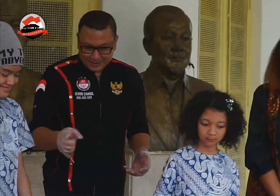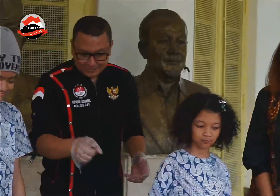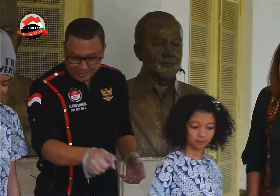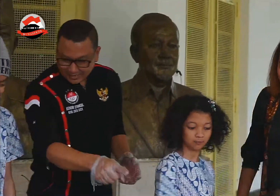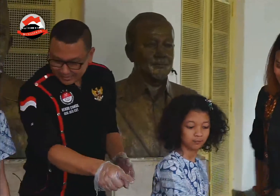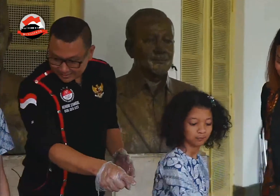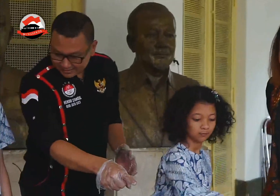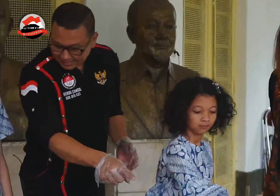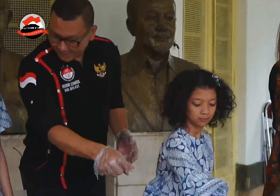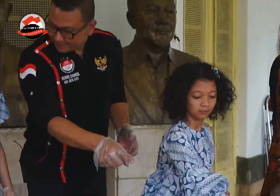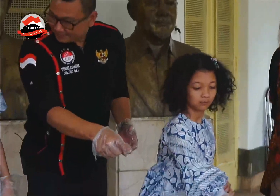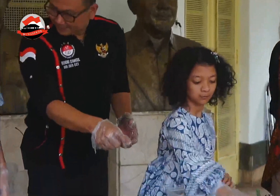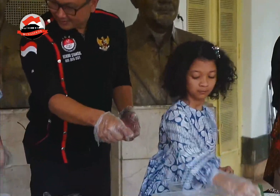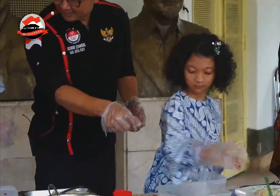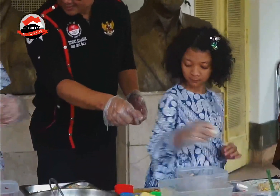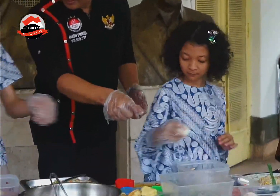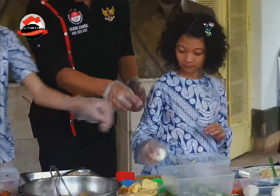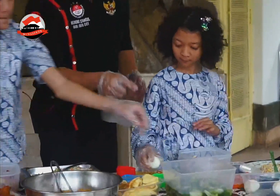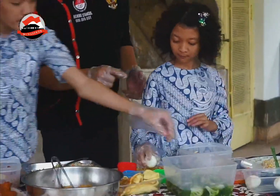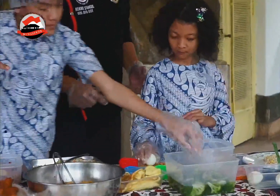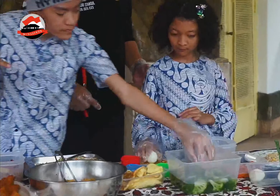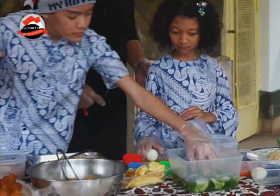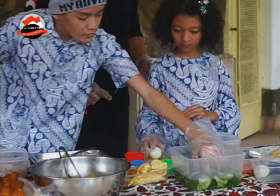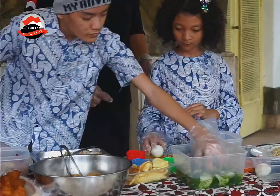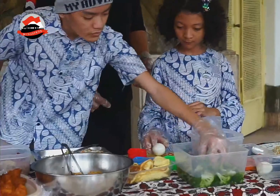Dicowel-cowel terus. Pakai ini nggak?